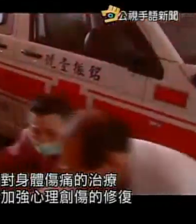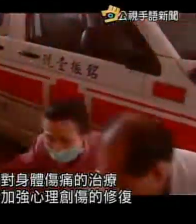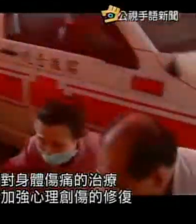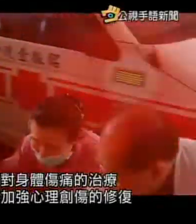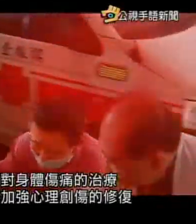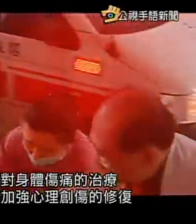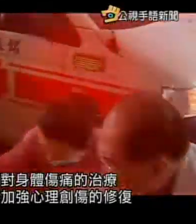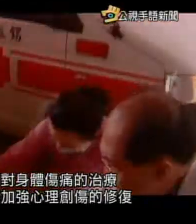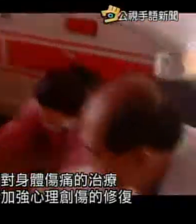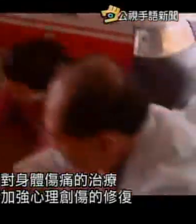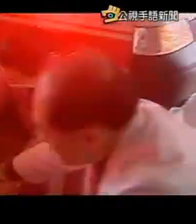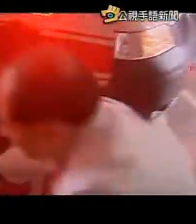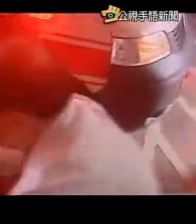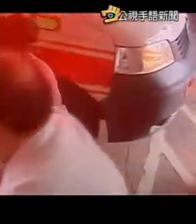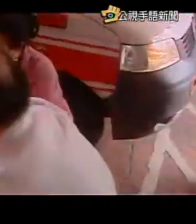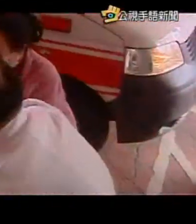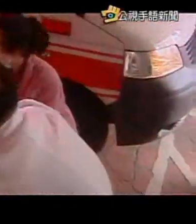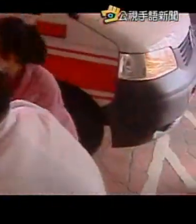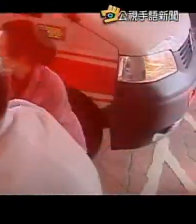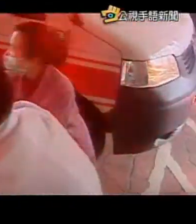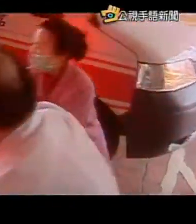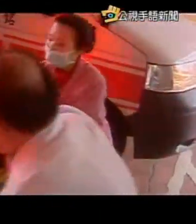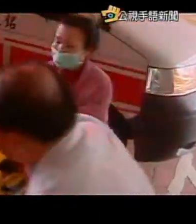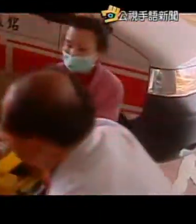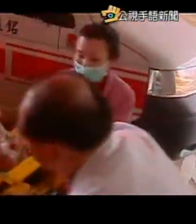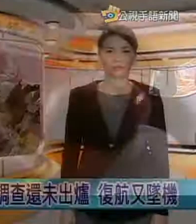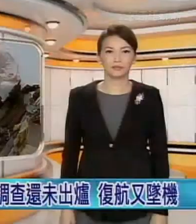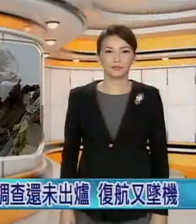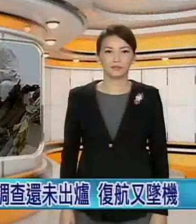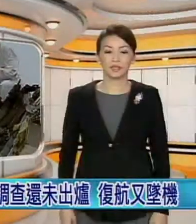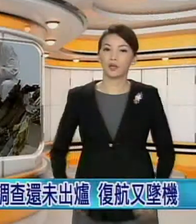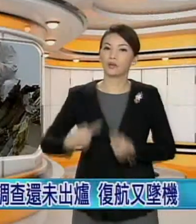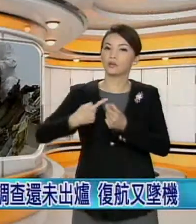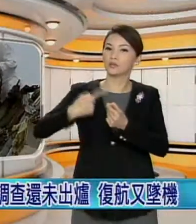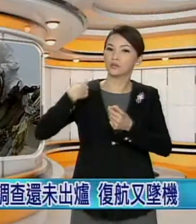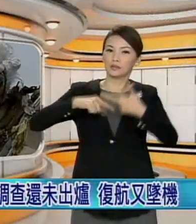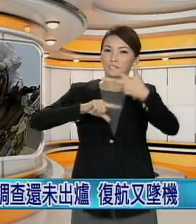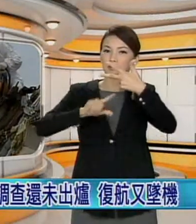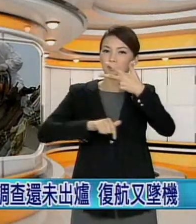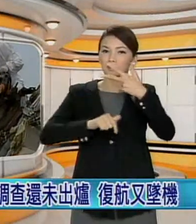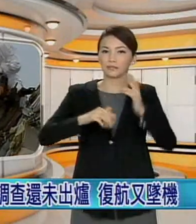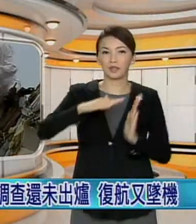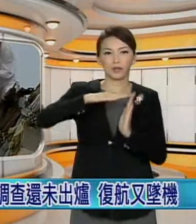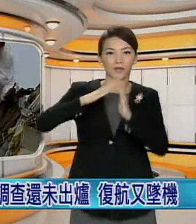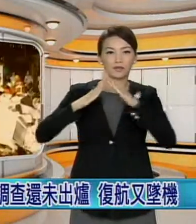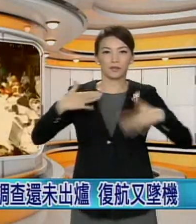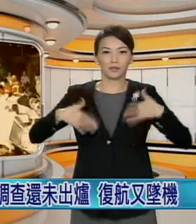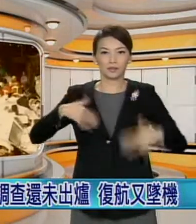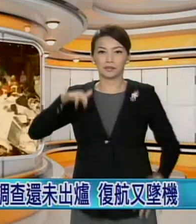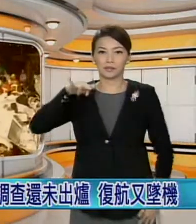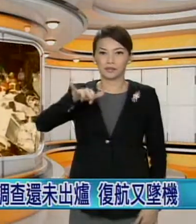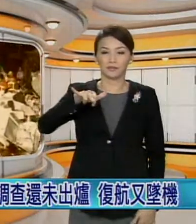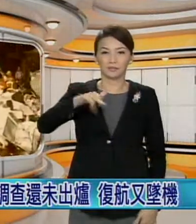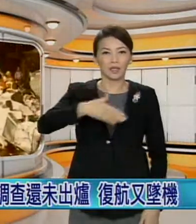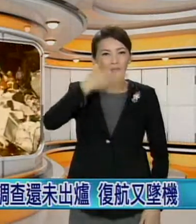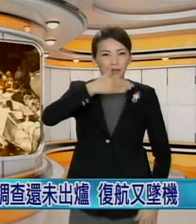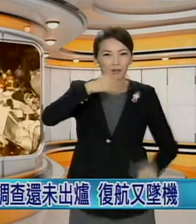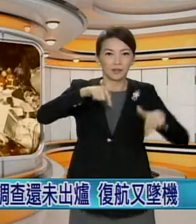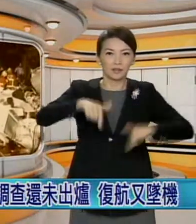伤的修复。据采访郭俊麟、冯耀祖他报道。 复兴航空去年七月才刚在澎